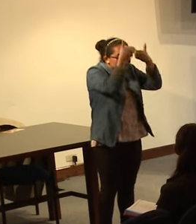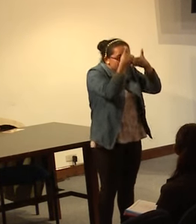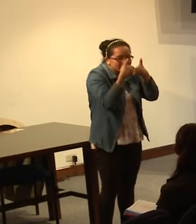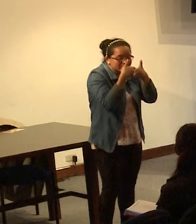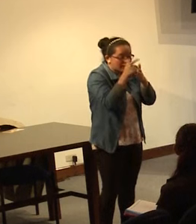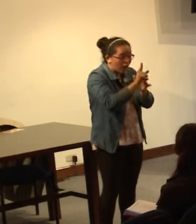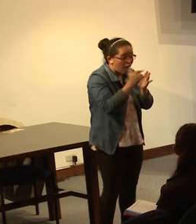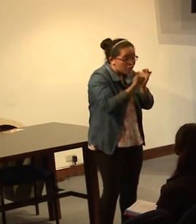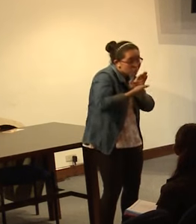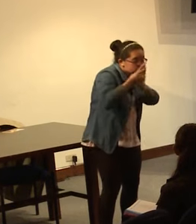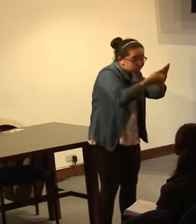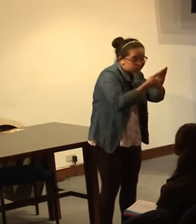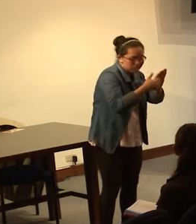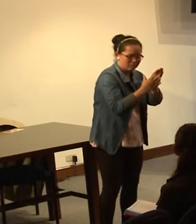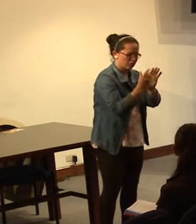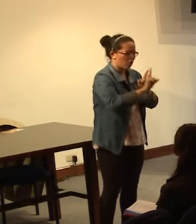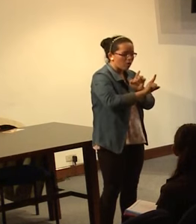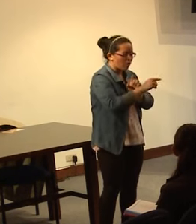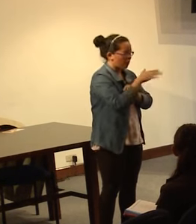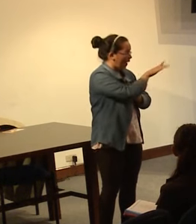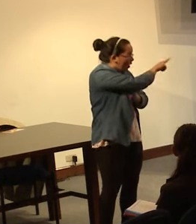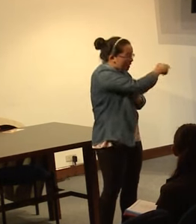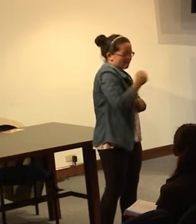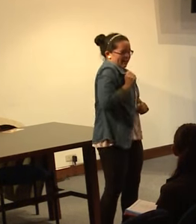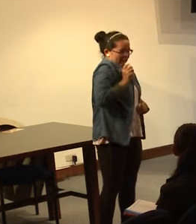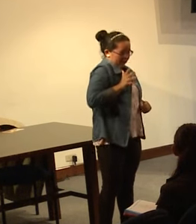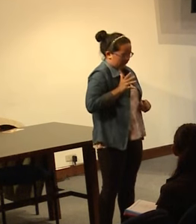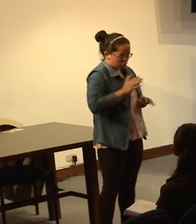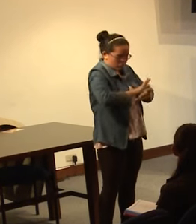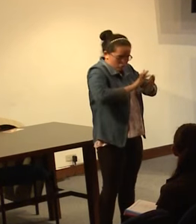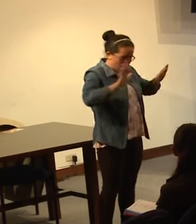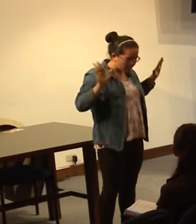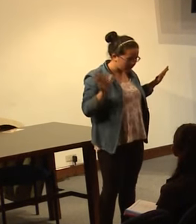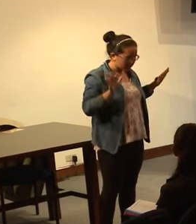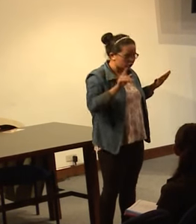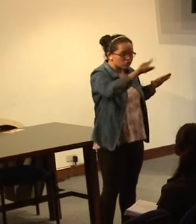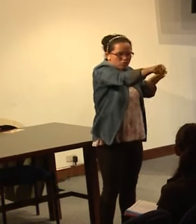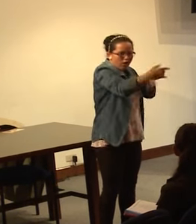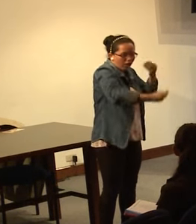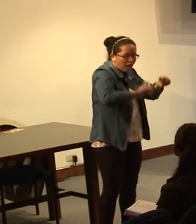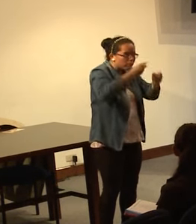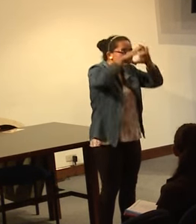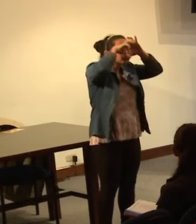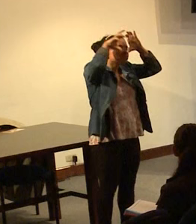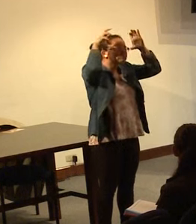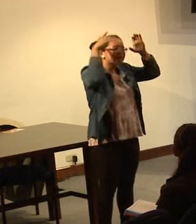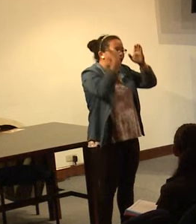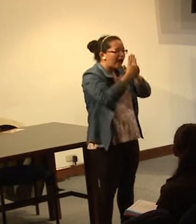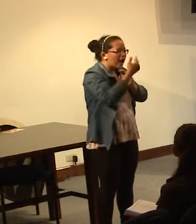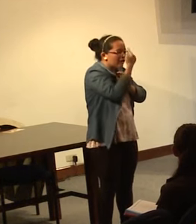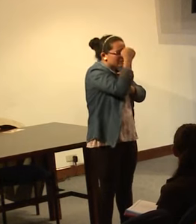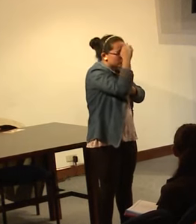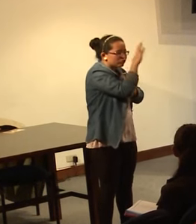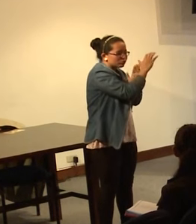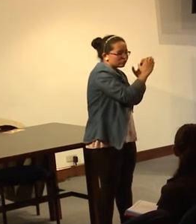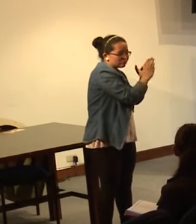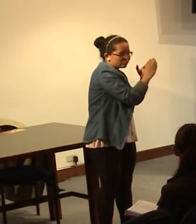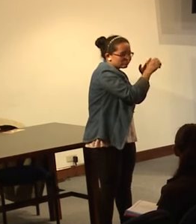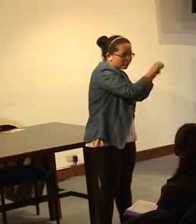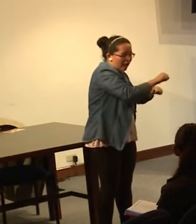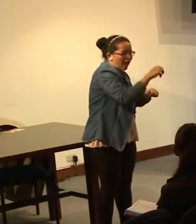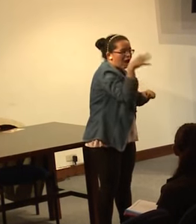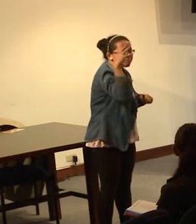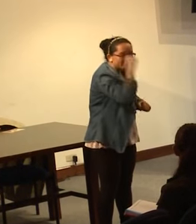Quiero que todos se imaginen lo que... ¿Cuál es su nombre? Caterine. Lo que Caterine nos va a escribir, si logramos ver el cuadro. Listo.